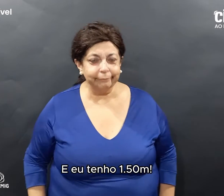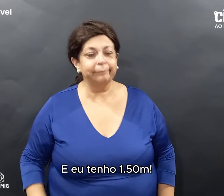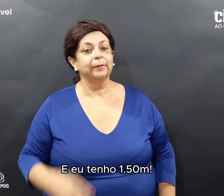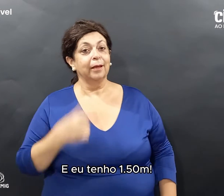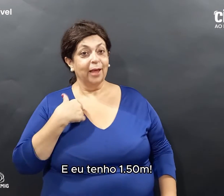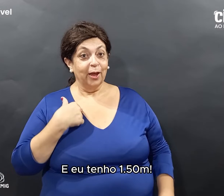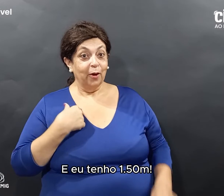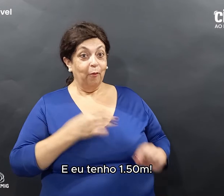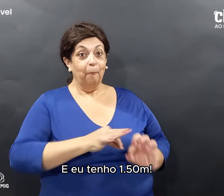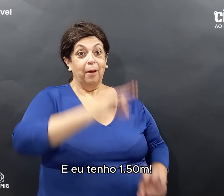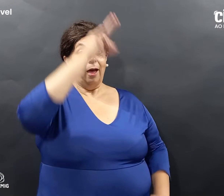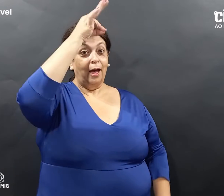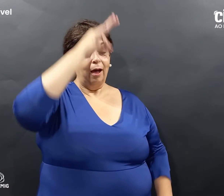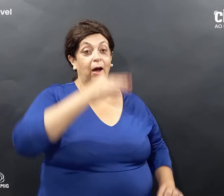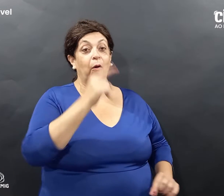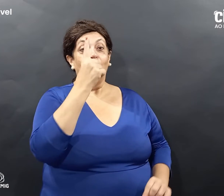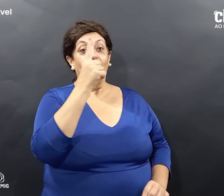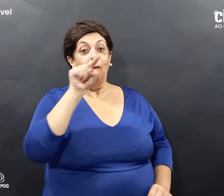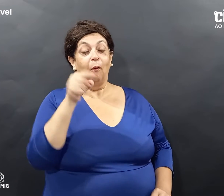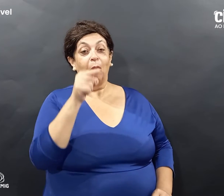eu tenho 1,5 m.